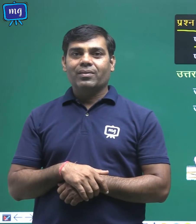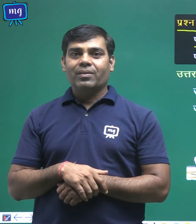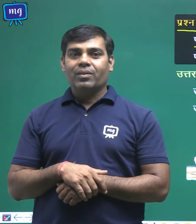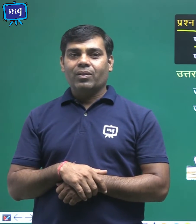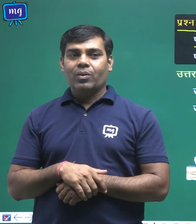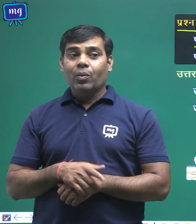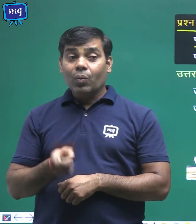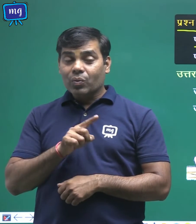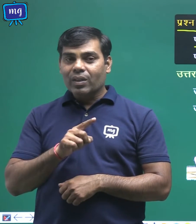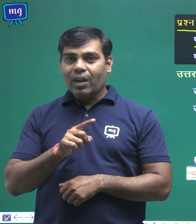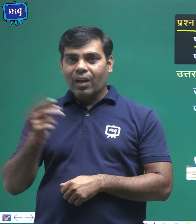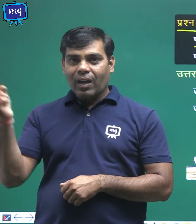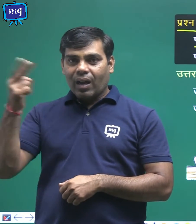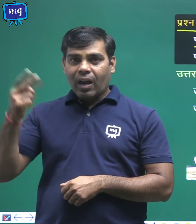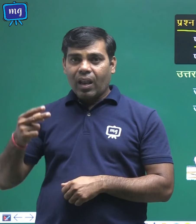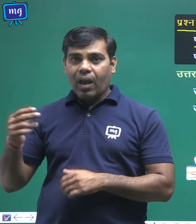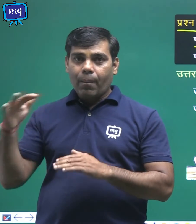उसका कला पर